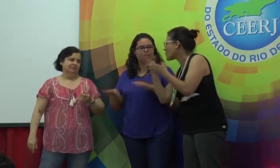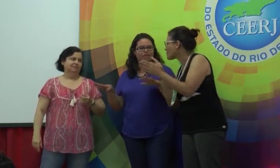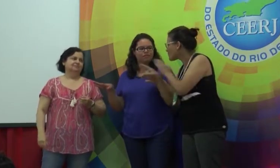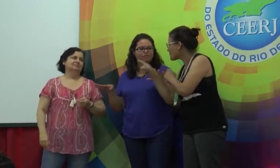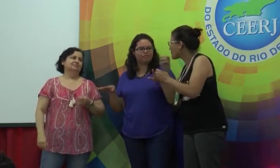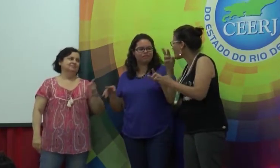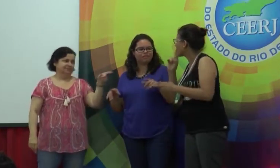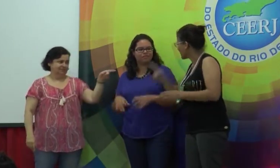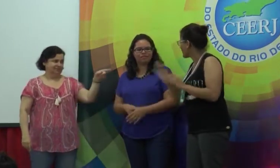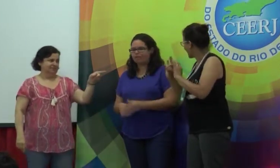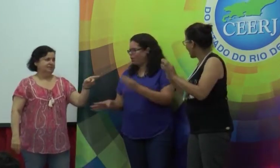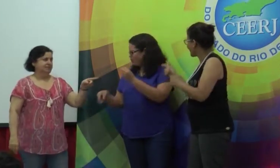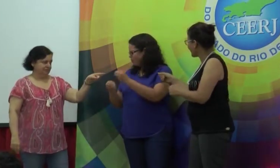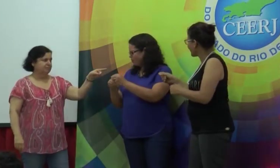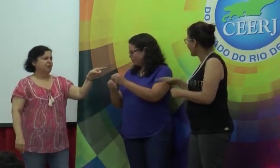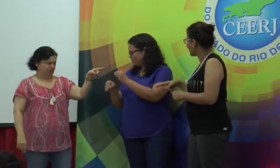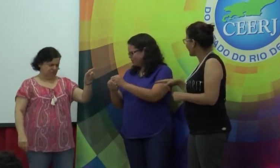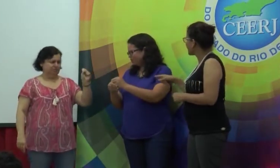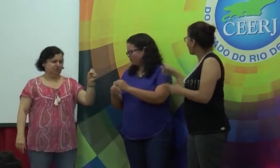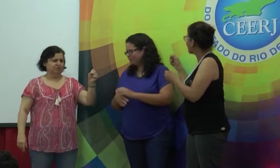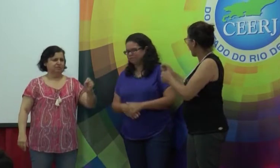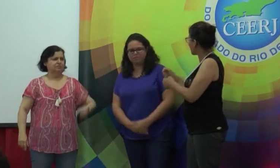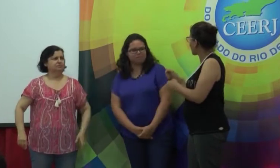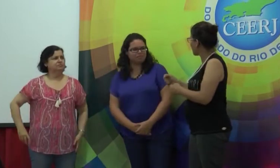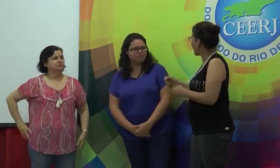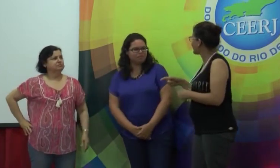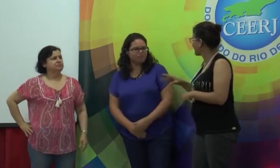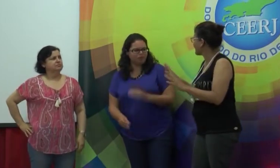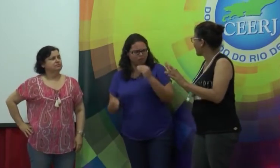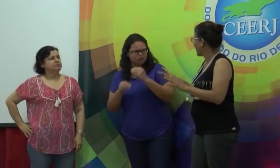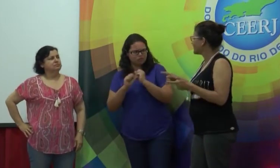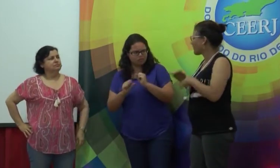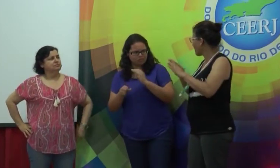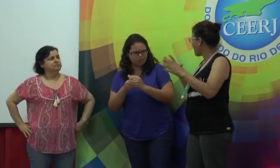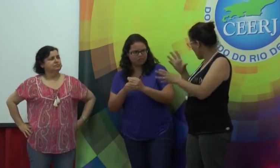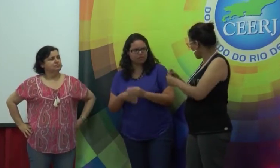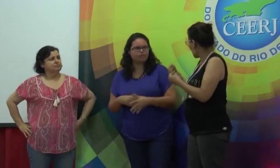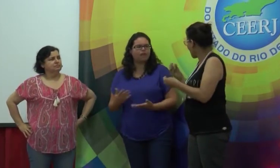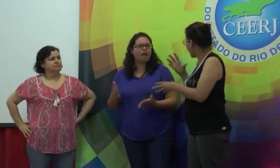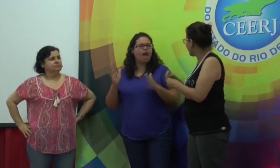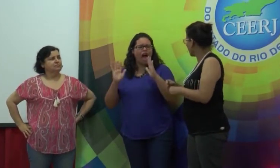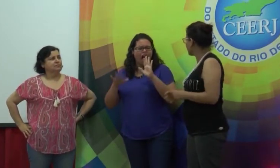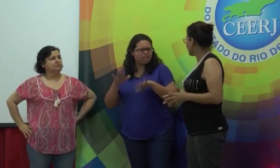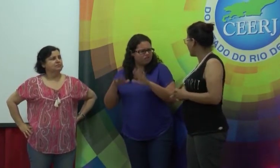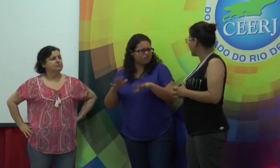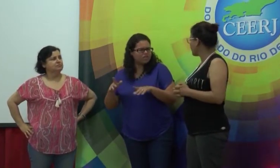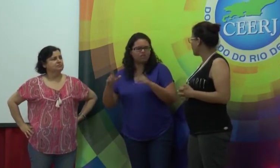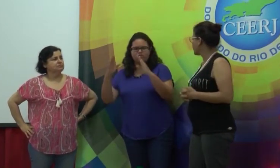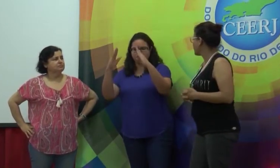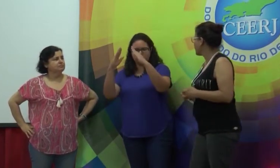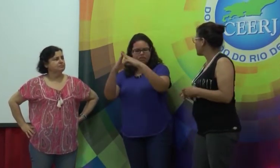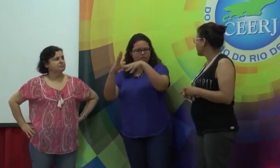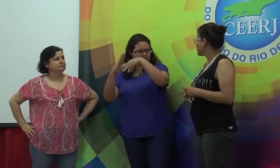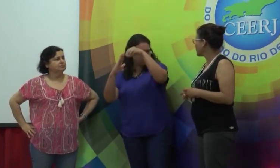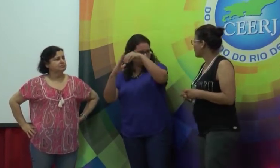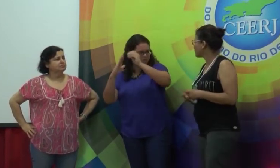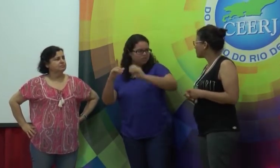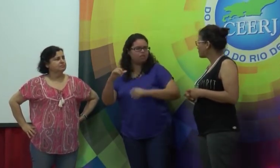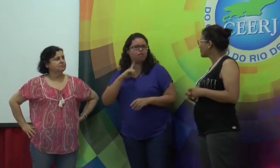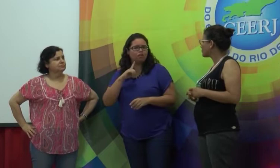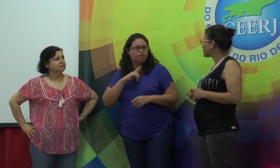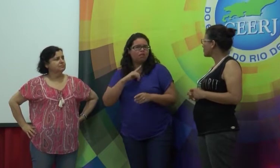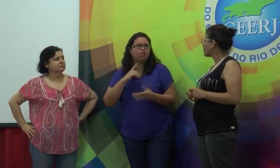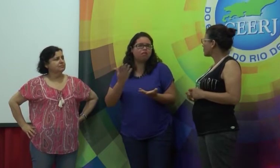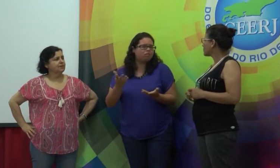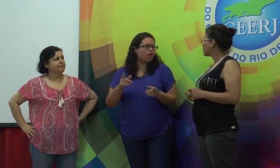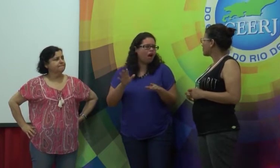espírita diferente do que você está falando. Isso já seria o centro de Umbanda, né? Não tem nada a ver com o espiritismo. Às vezes a